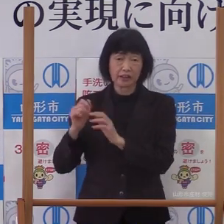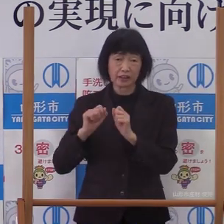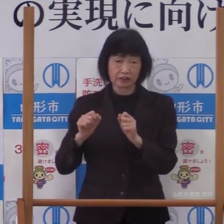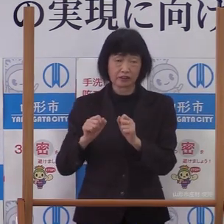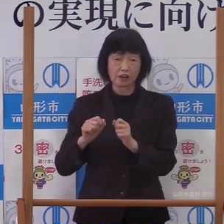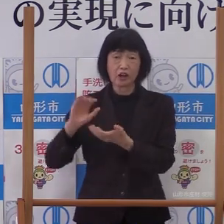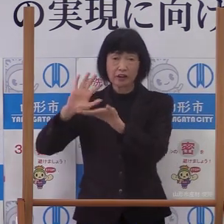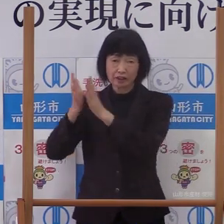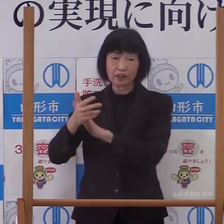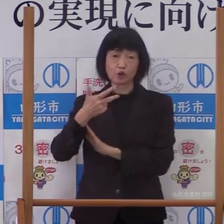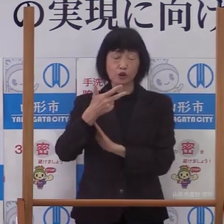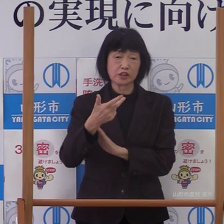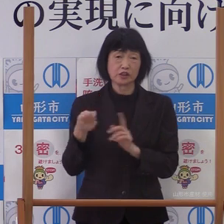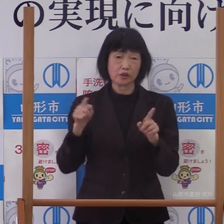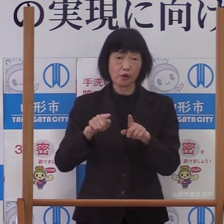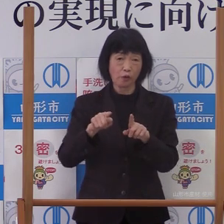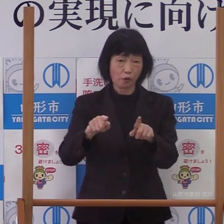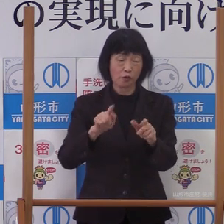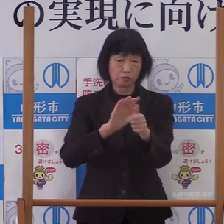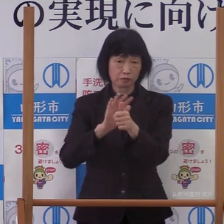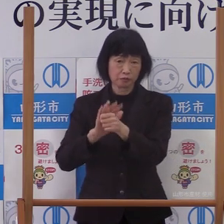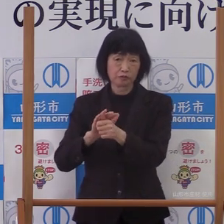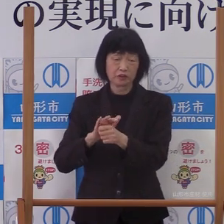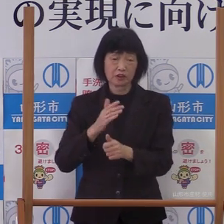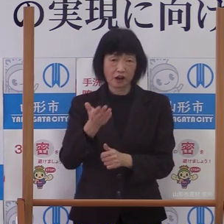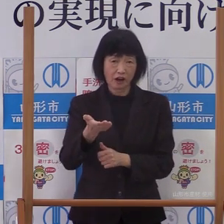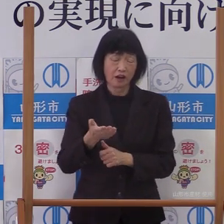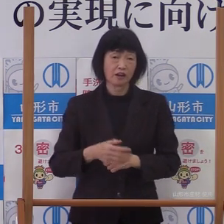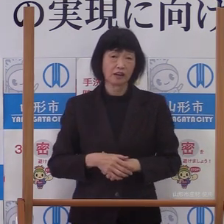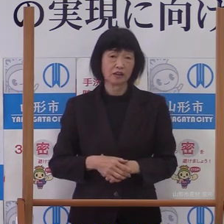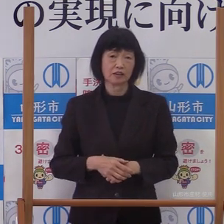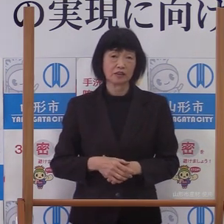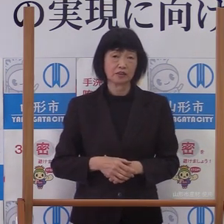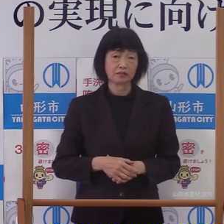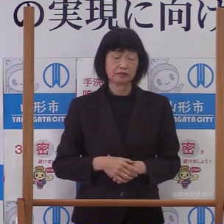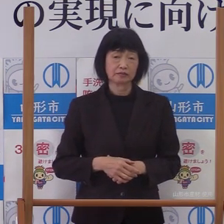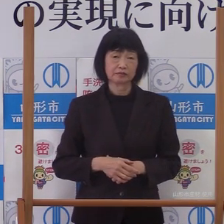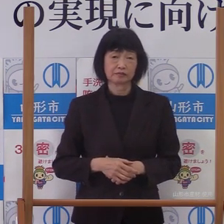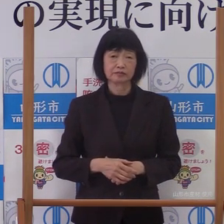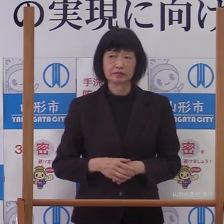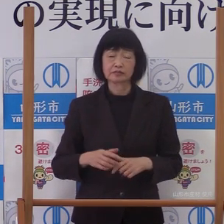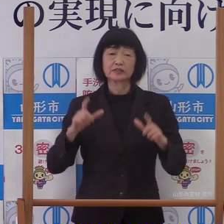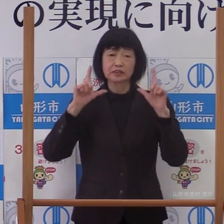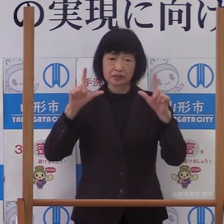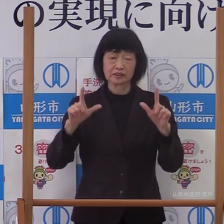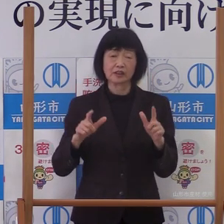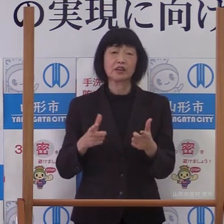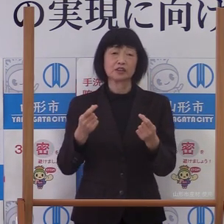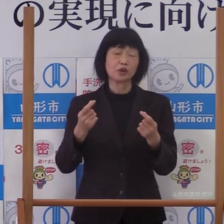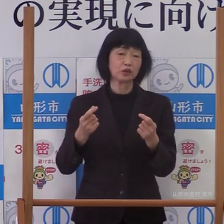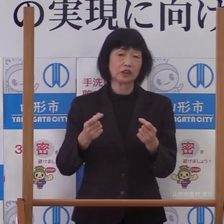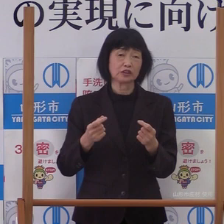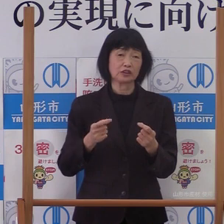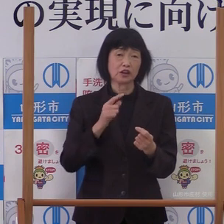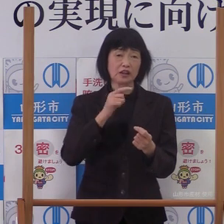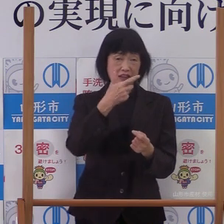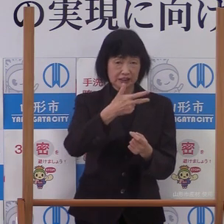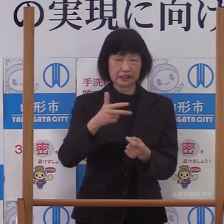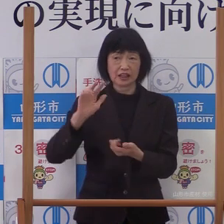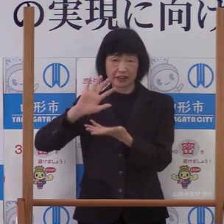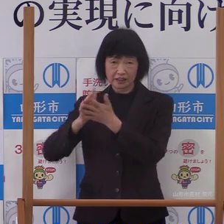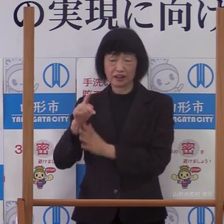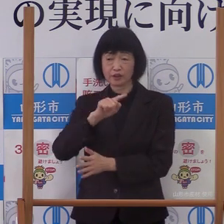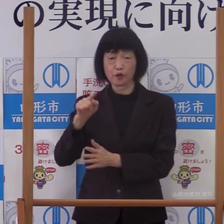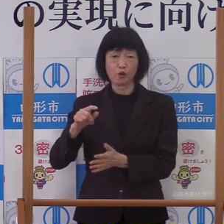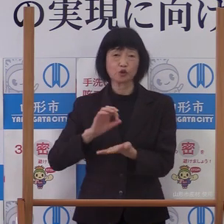できる、あくまでも独自で市内であれば、 はい、該当する限り併用できます。 わかりました。